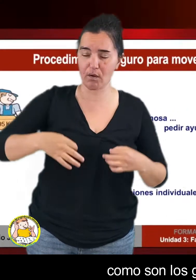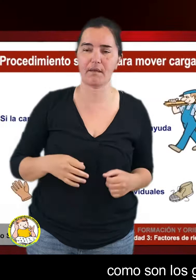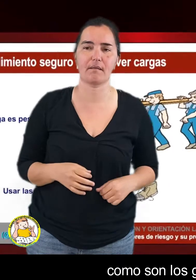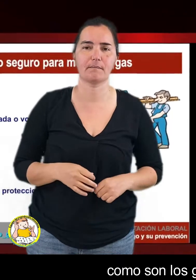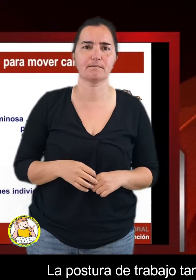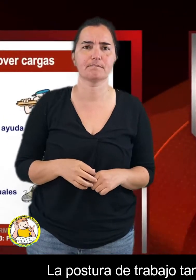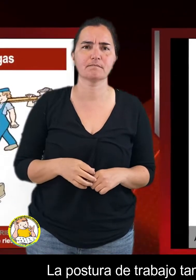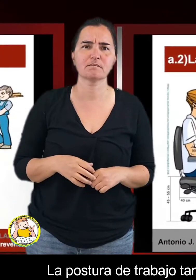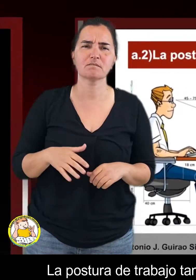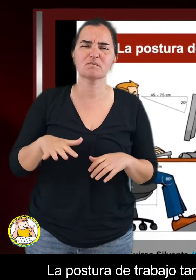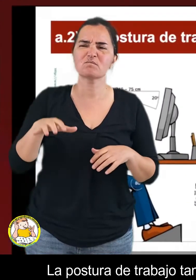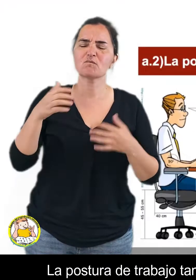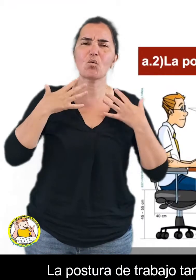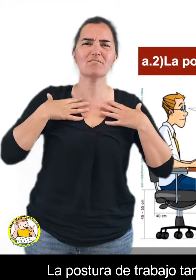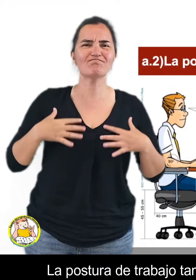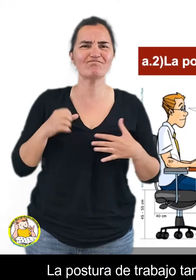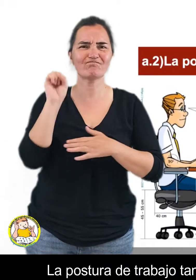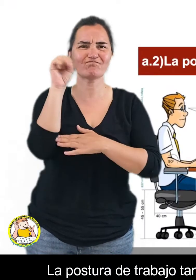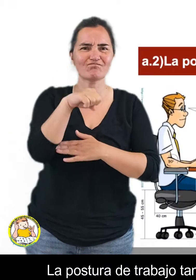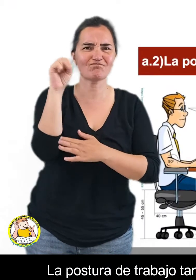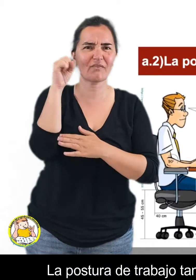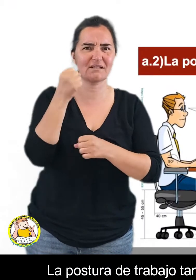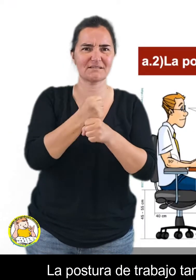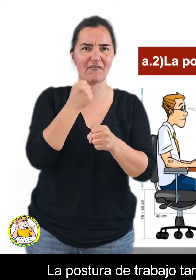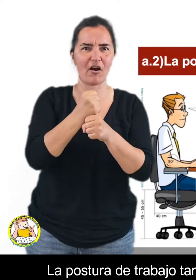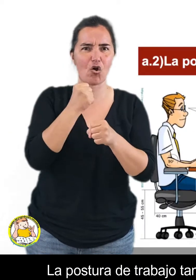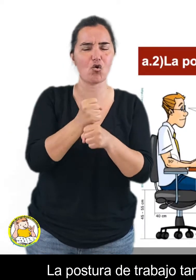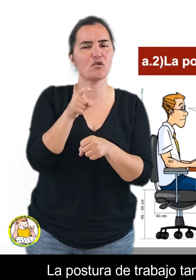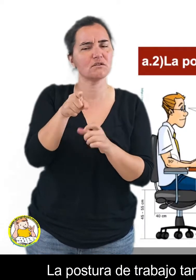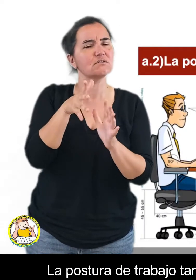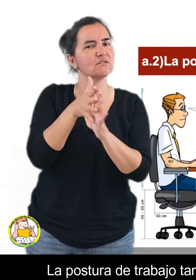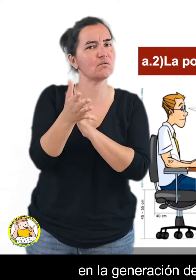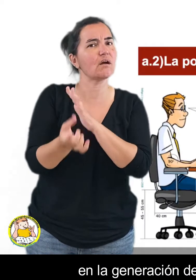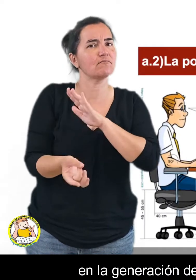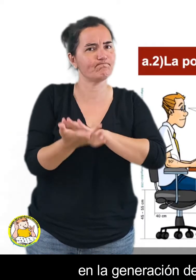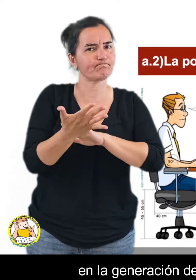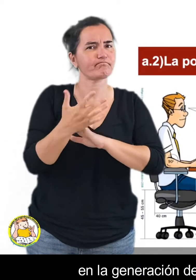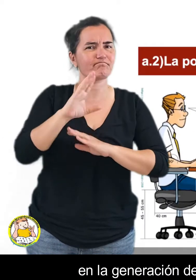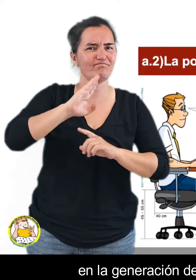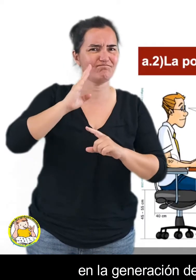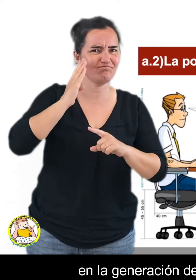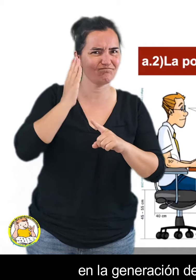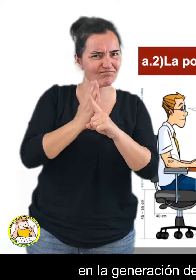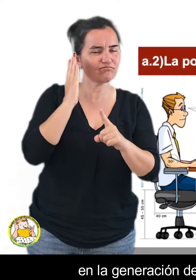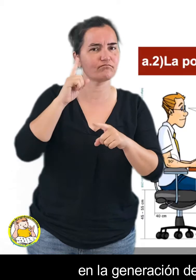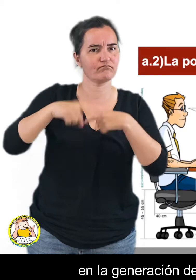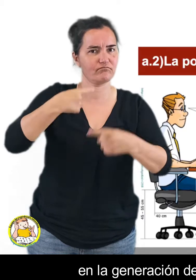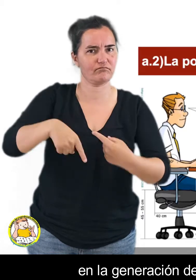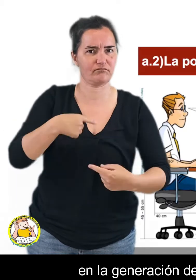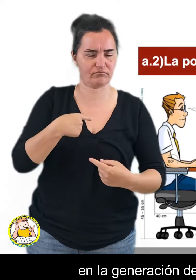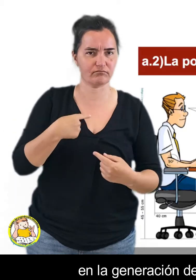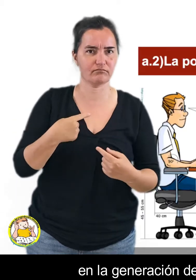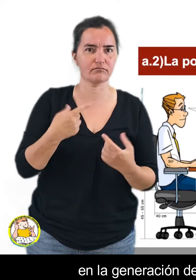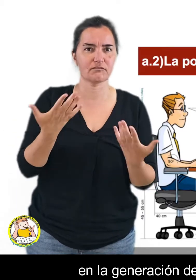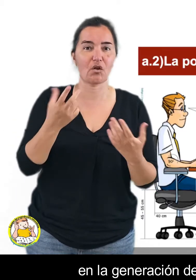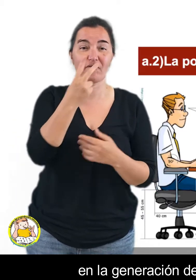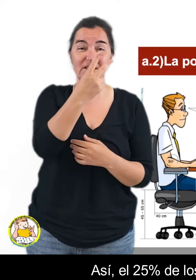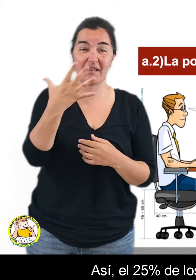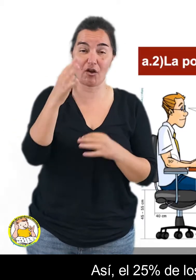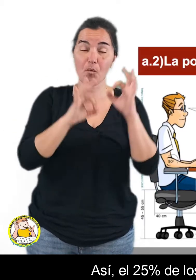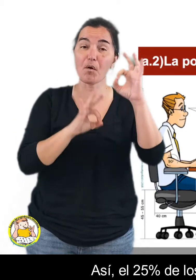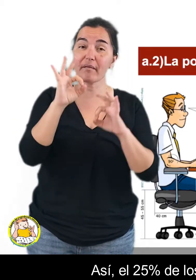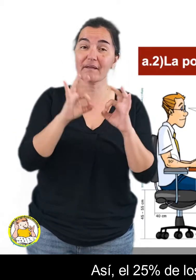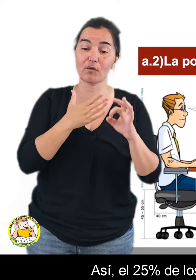botas de seguridad. La postura de trabajo también representa un factor muy importante en la generación de daños a la salud de los